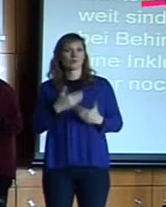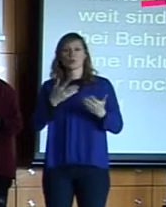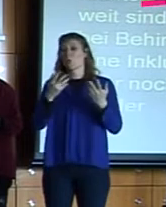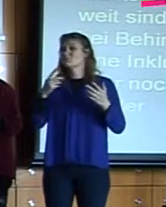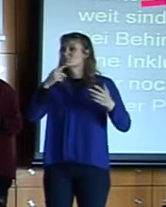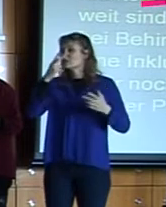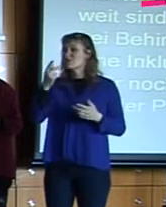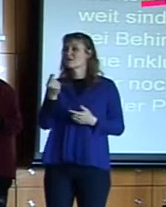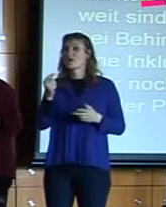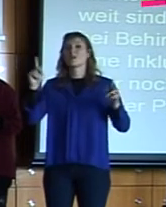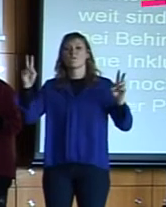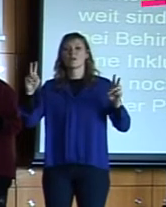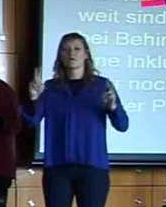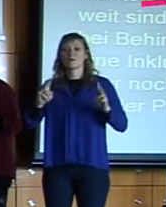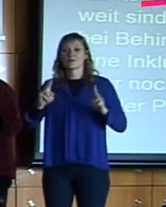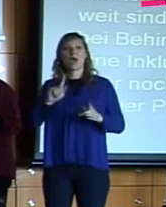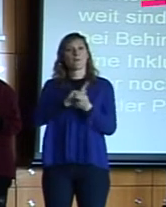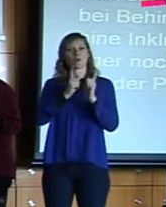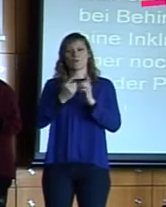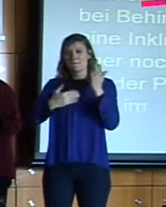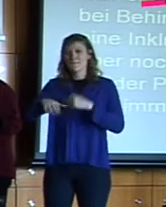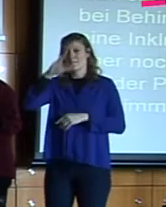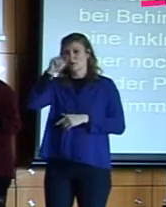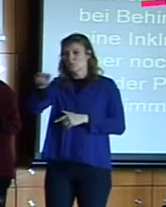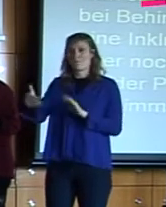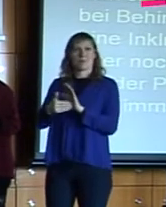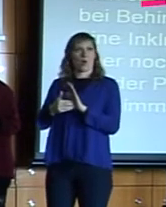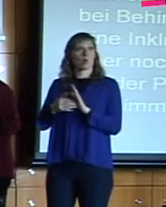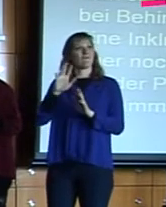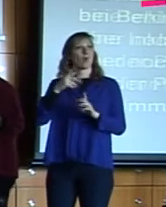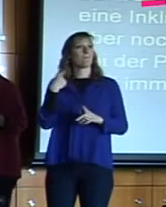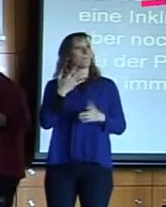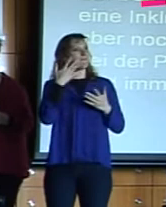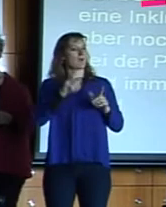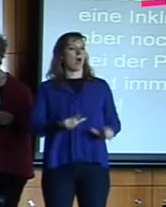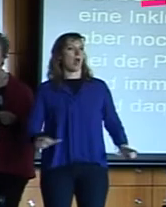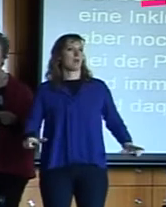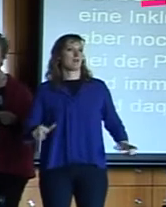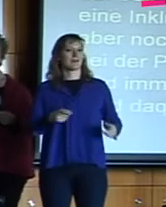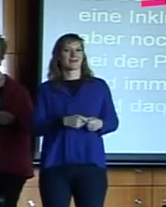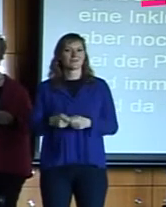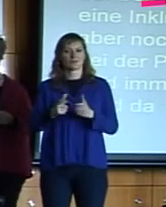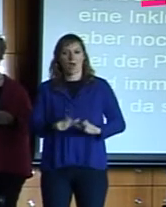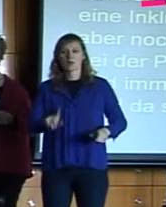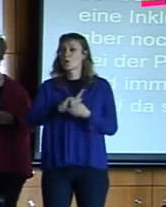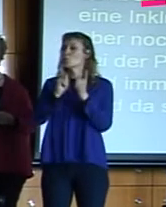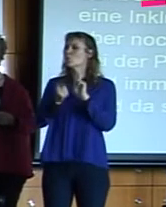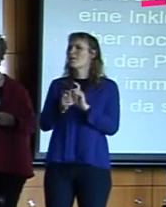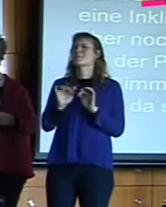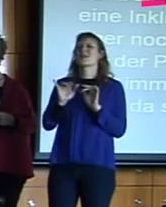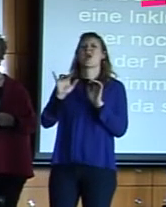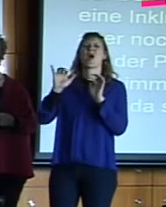immer weniger Geld da sein für immer mehr Menschen, die es brauchen. Wir werden immer älter werden. Auf der anderen Seite fließen aber Milliarden irgendwo